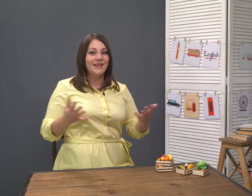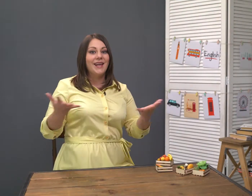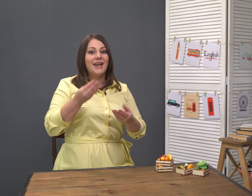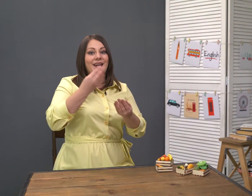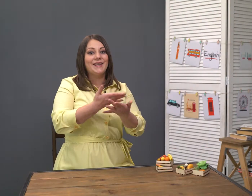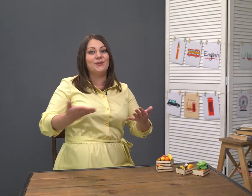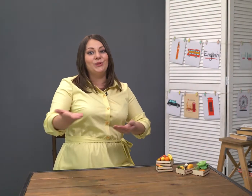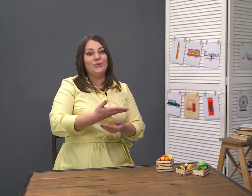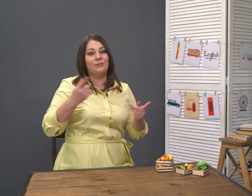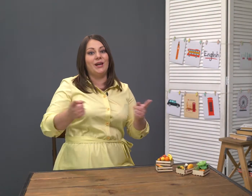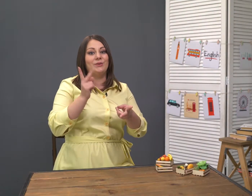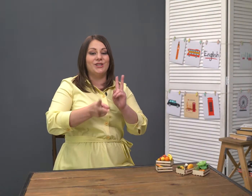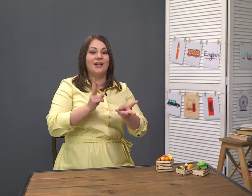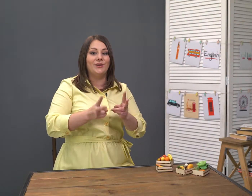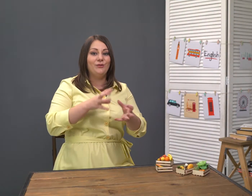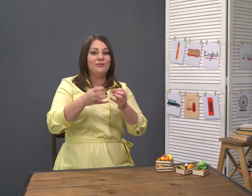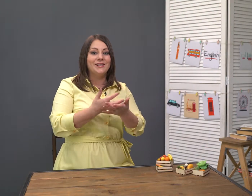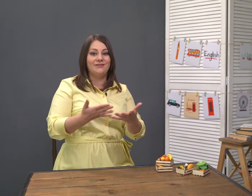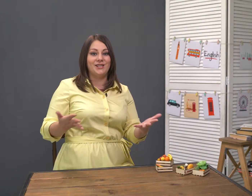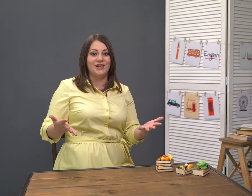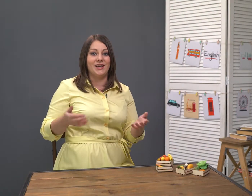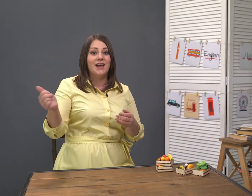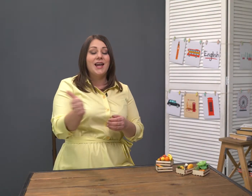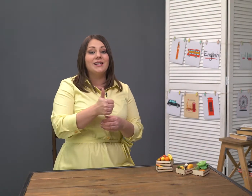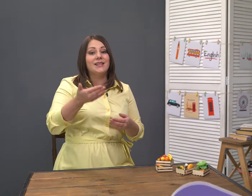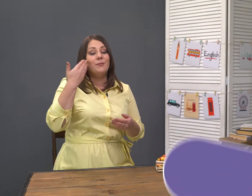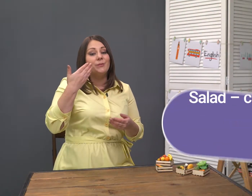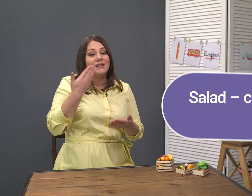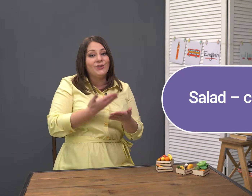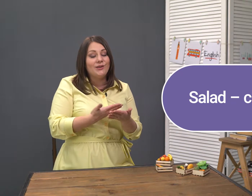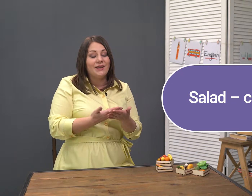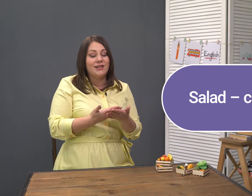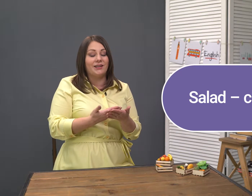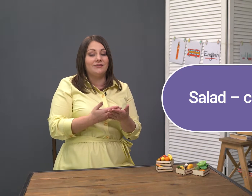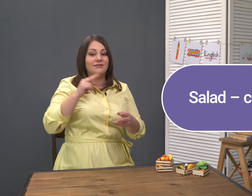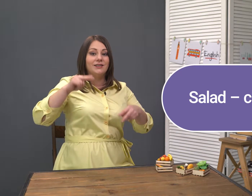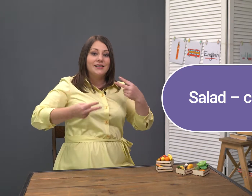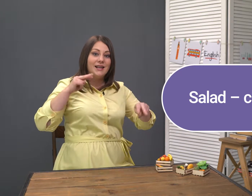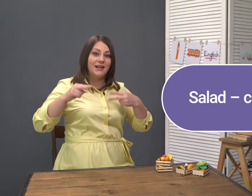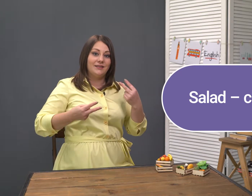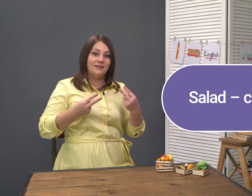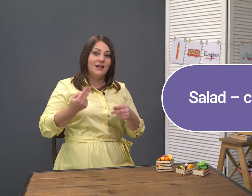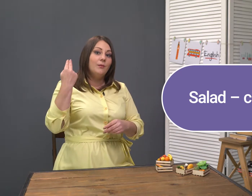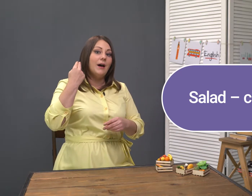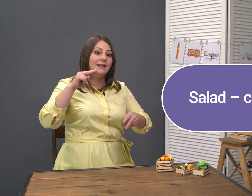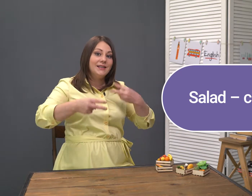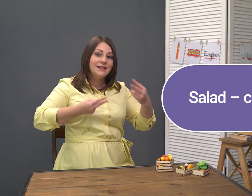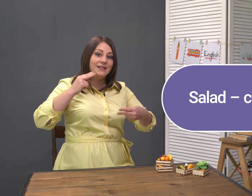Какие блюда мы обычно готовим из овощей? Самое простое, наверное, салат. По-английски